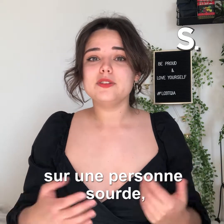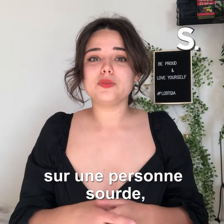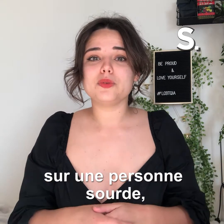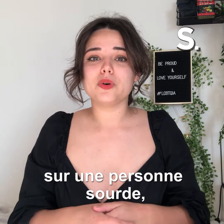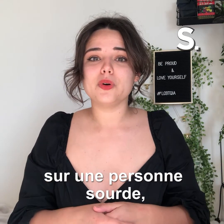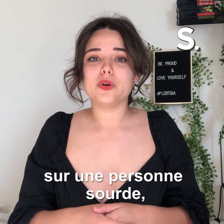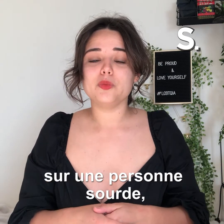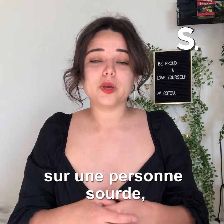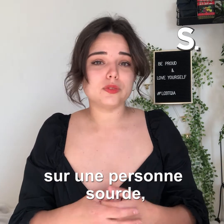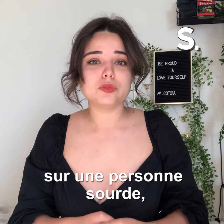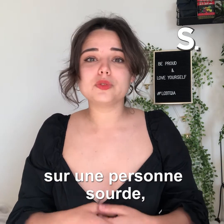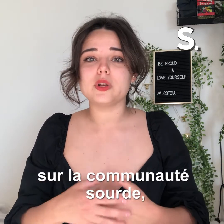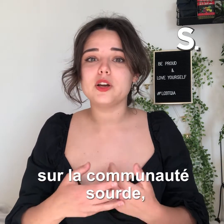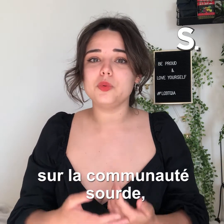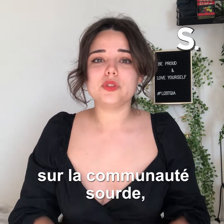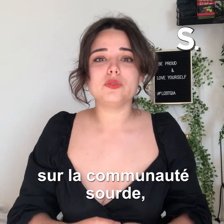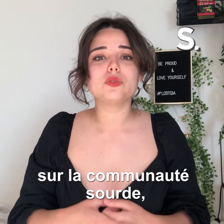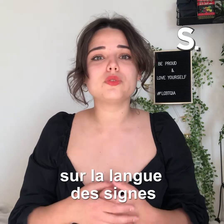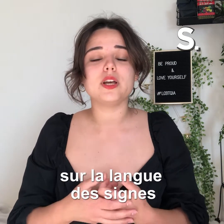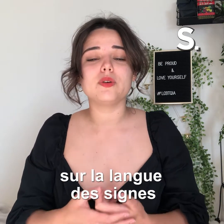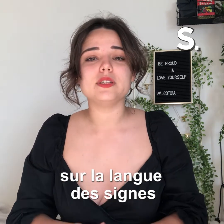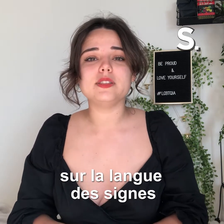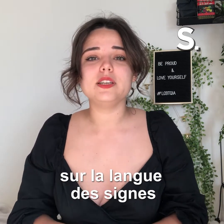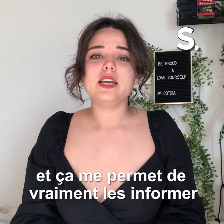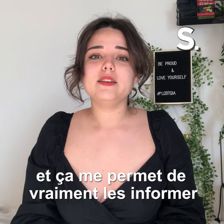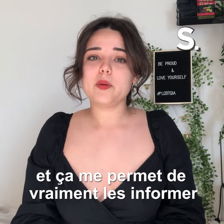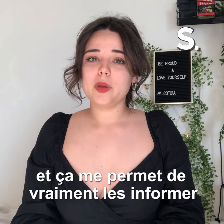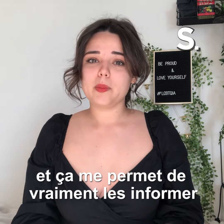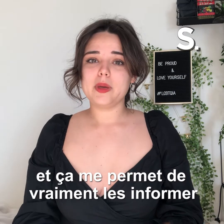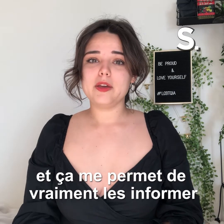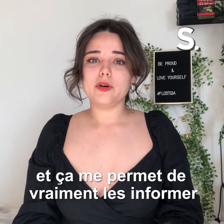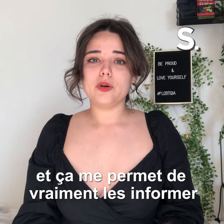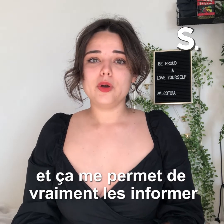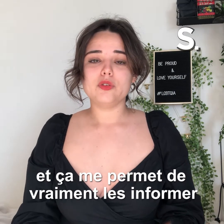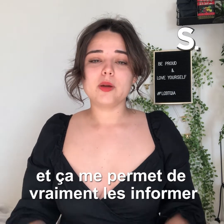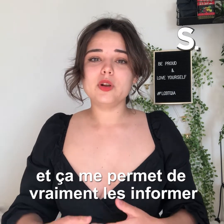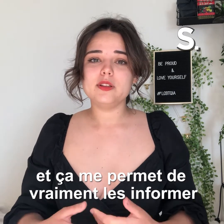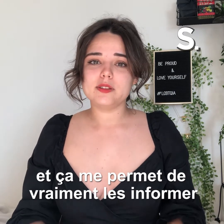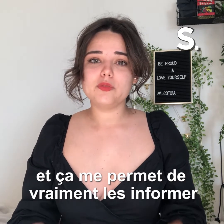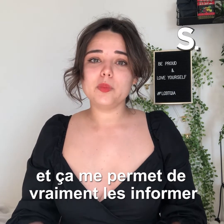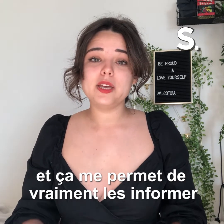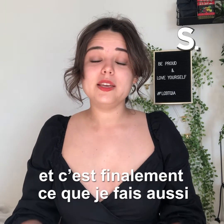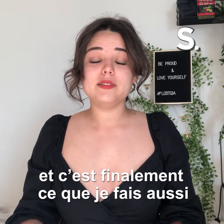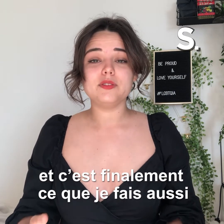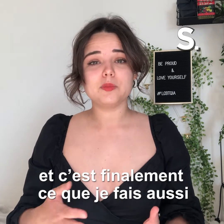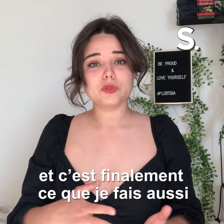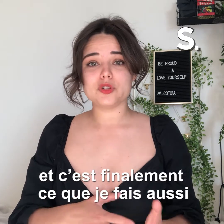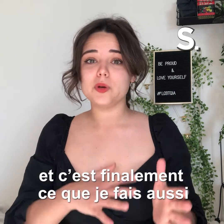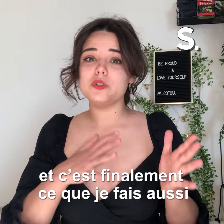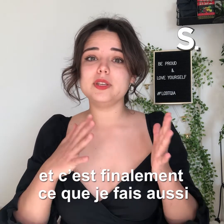sur une personne sourde, sur la communauté sourde, sur la langue des signes. Et ça me permet de vraiment les informer, et c'est finalement ce que je fais aussi